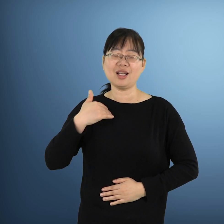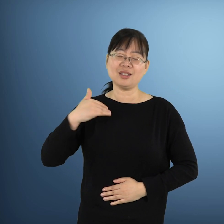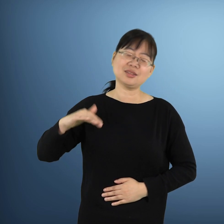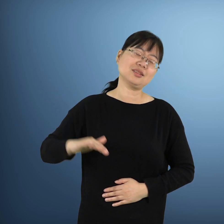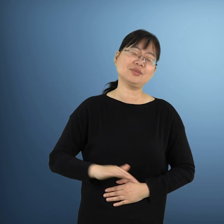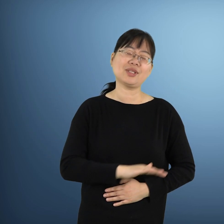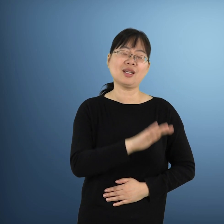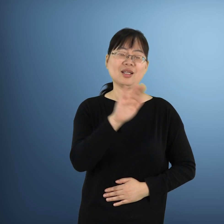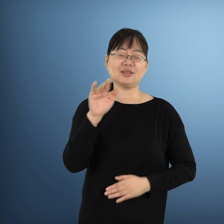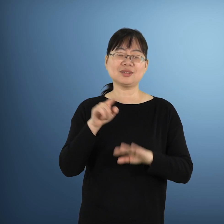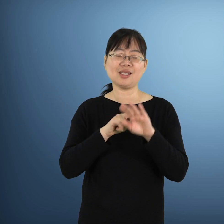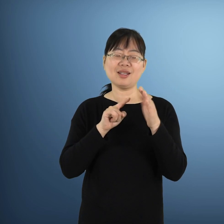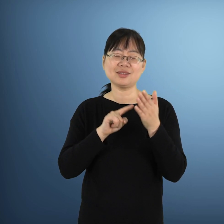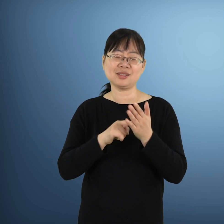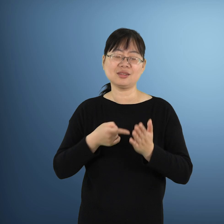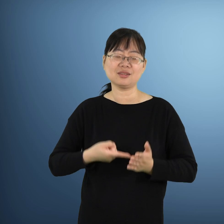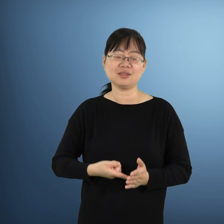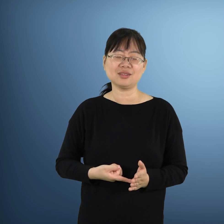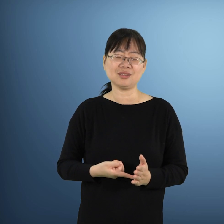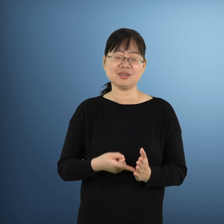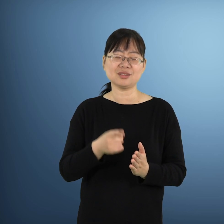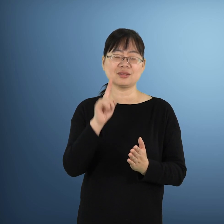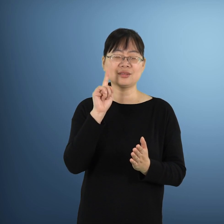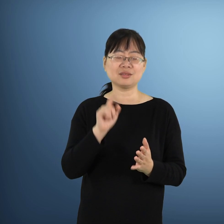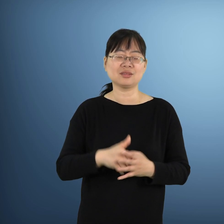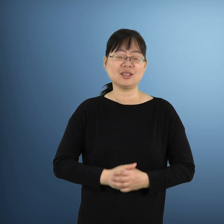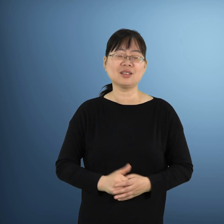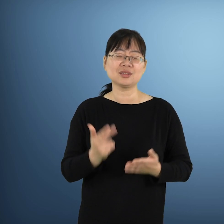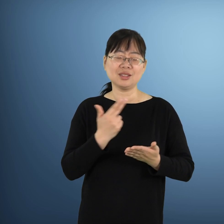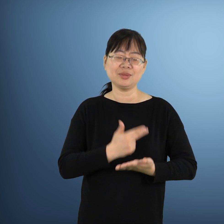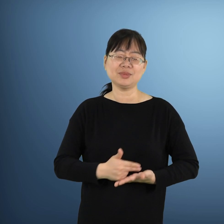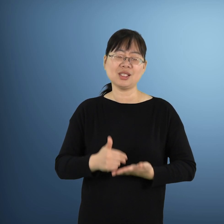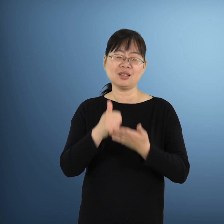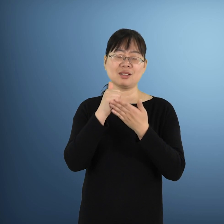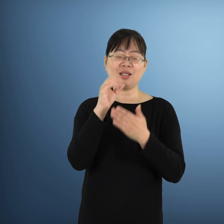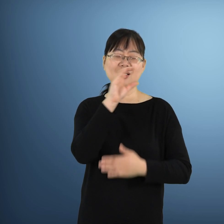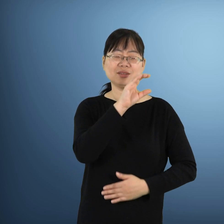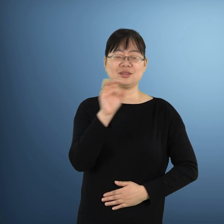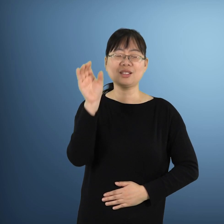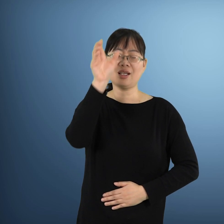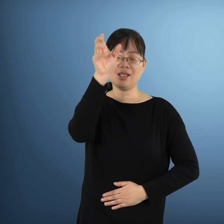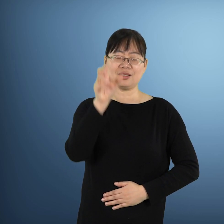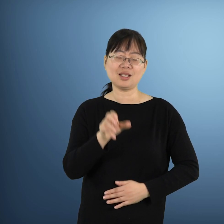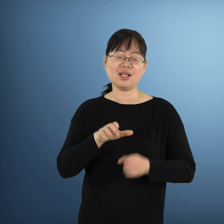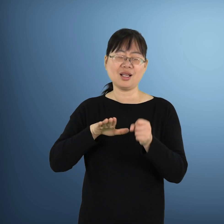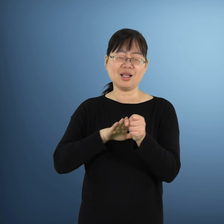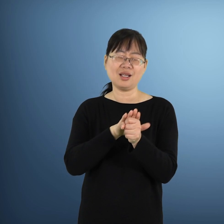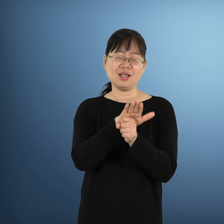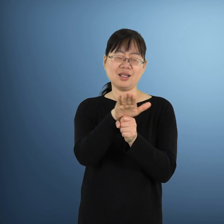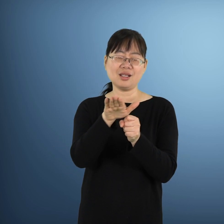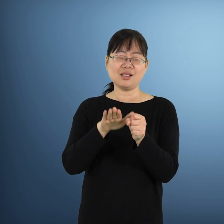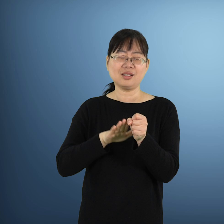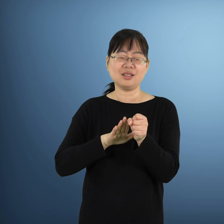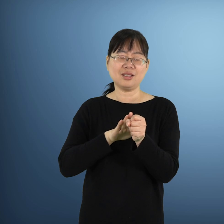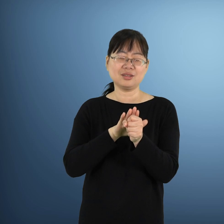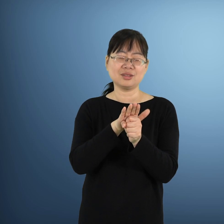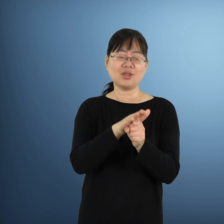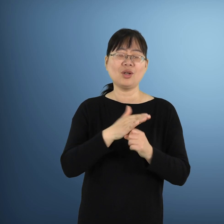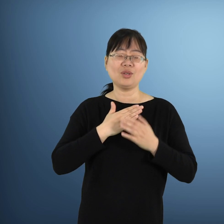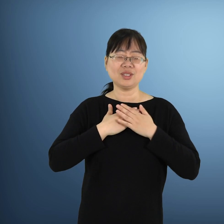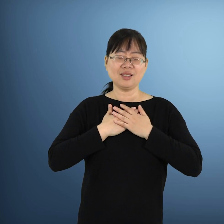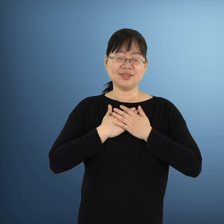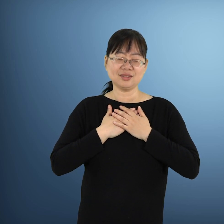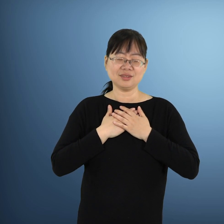우리 가슴에 새기 주의 십자가 살아